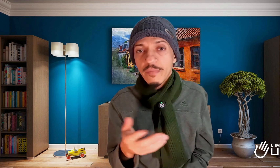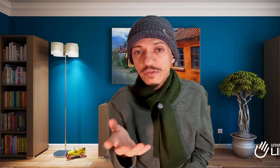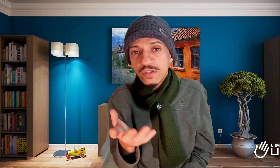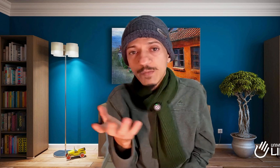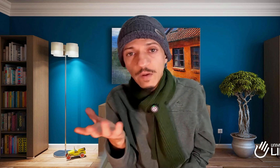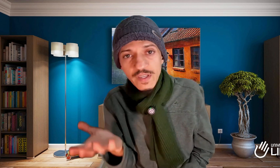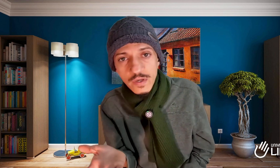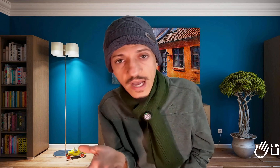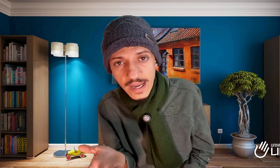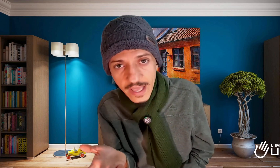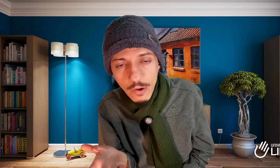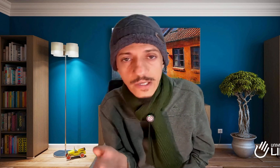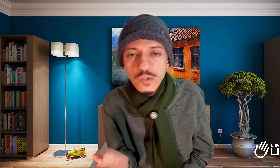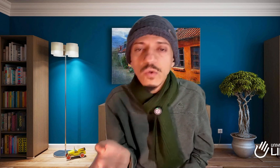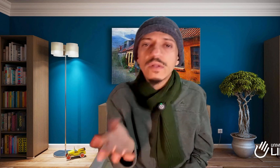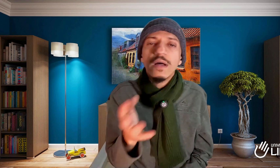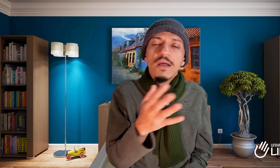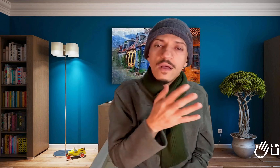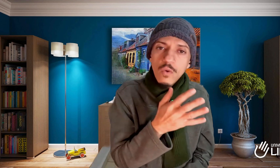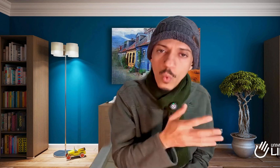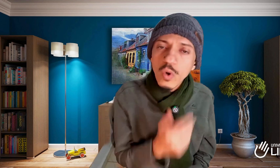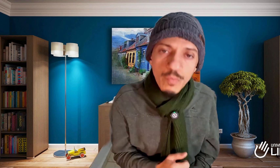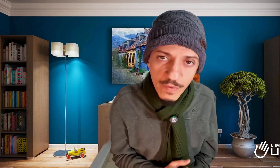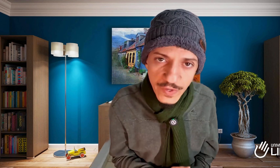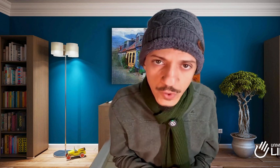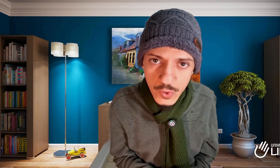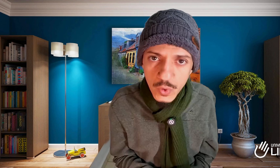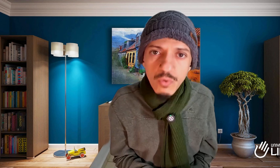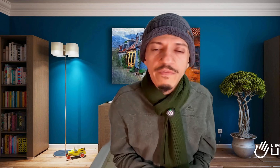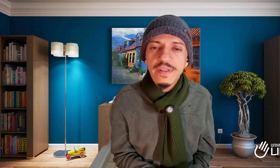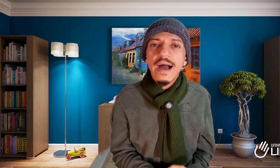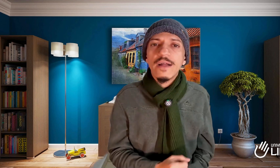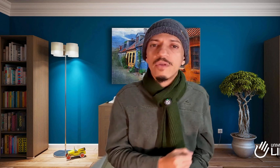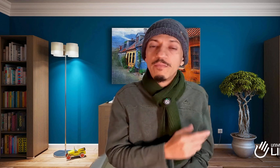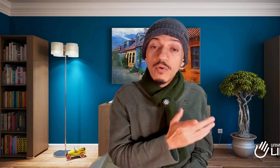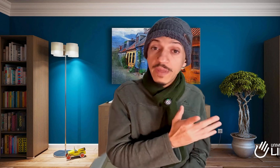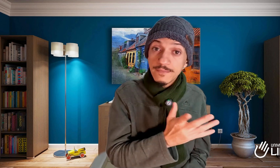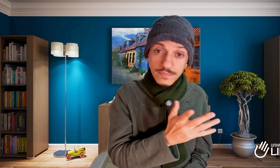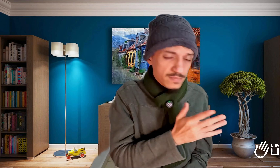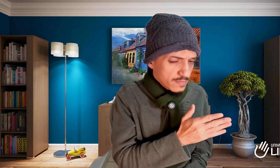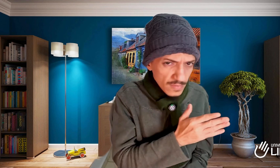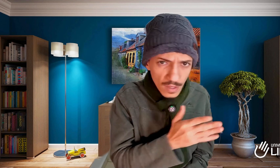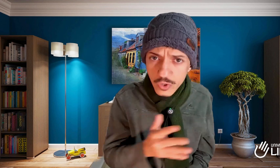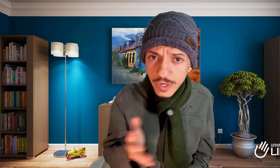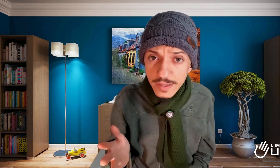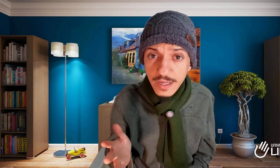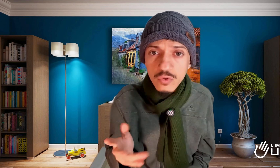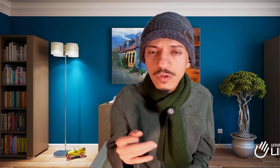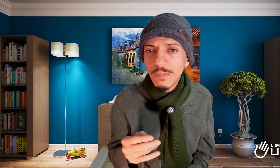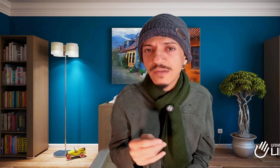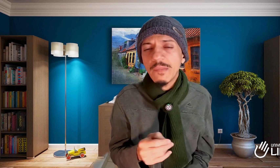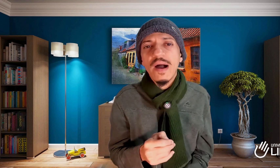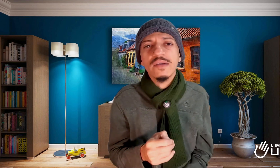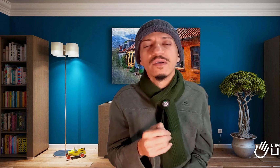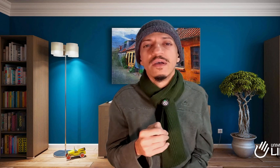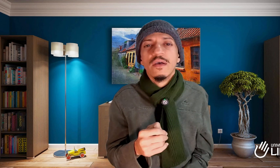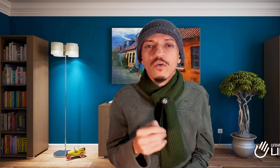pela minha esposa Raquel, que é surda, um outro professor surdo convidado e por mim, te orientando todo passo a passo, com